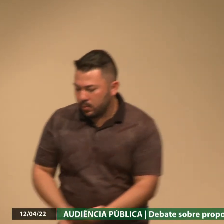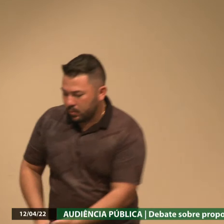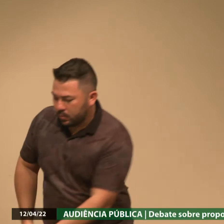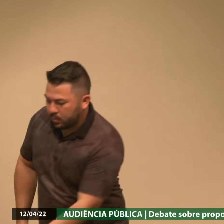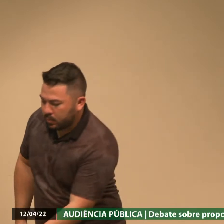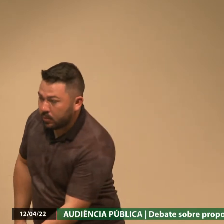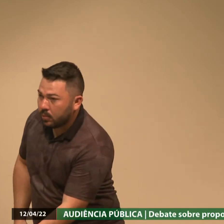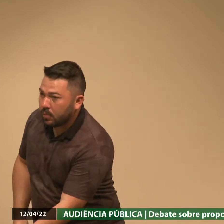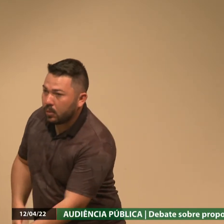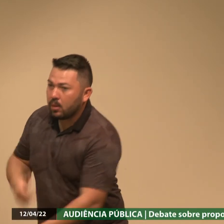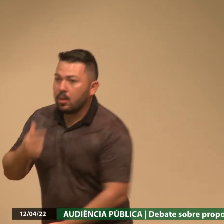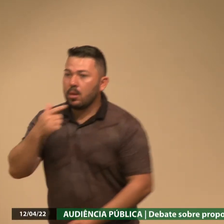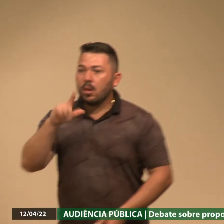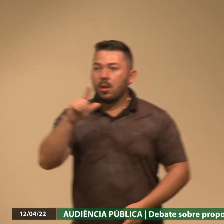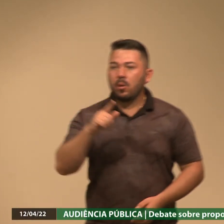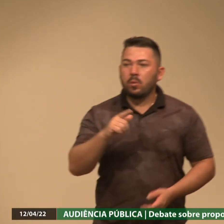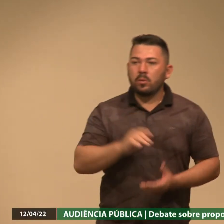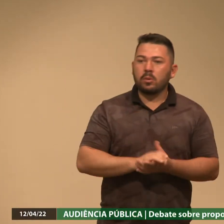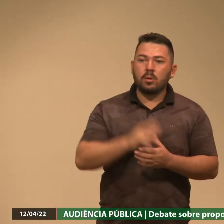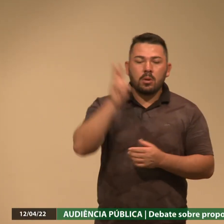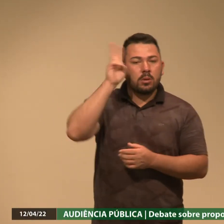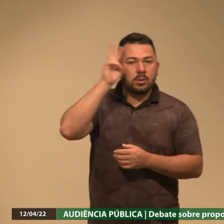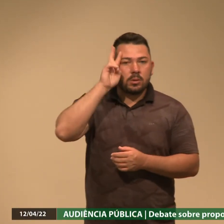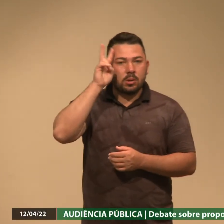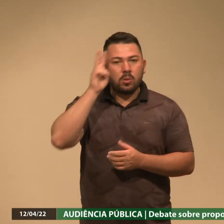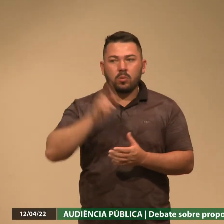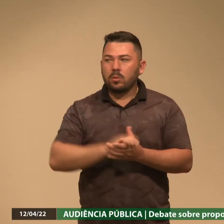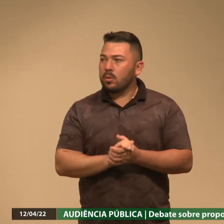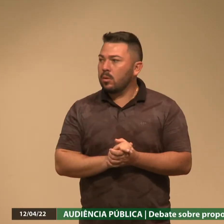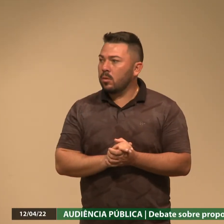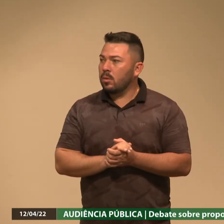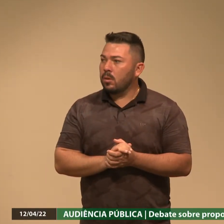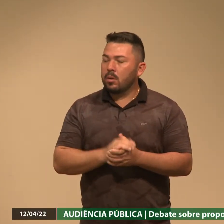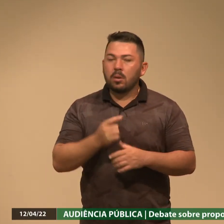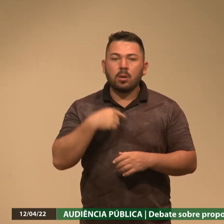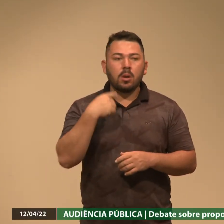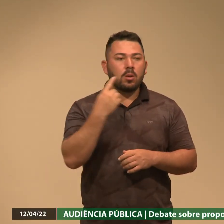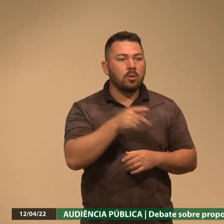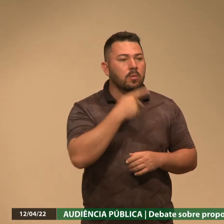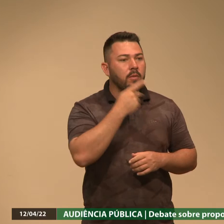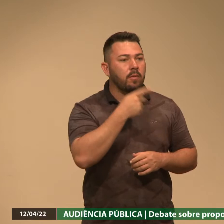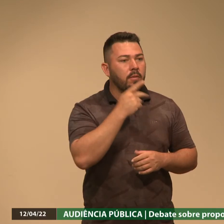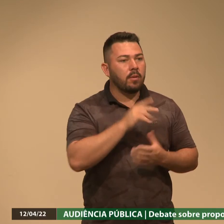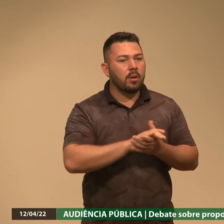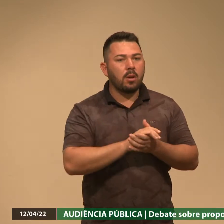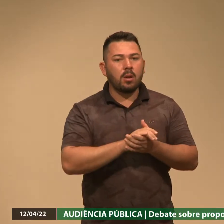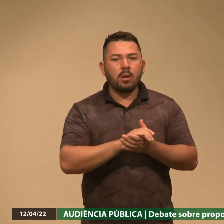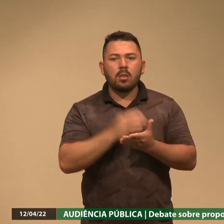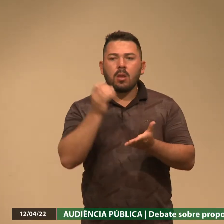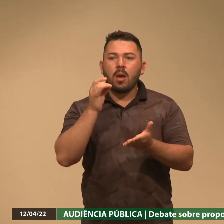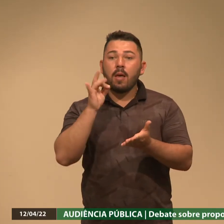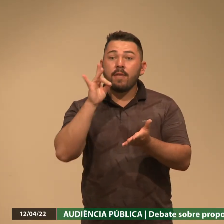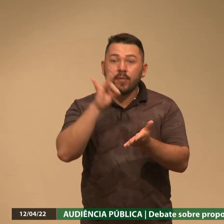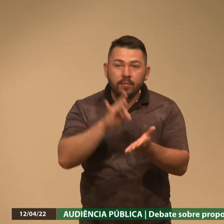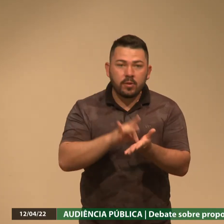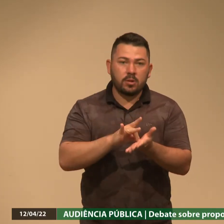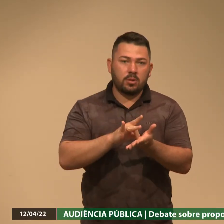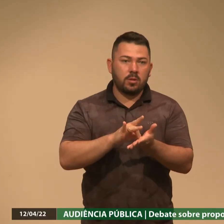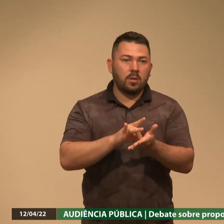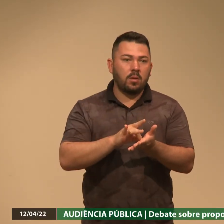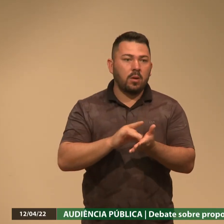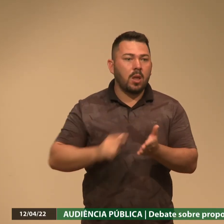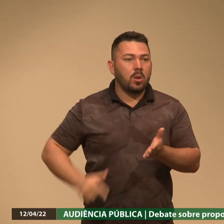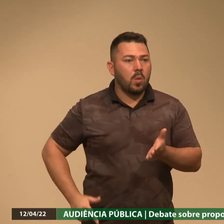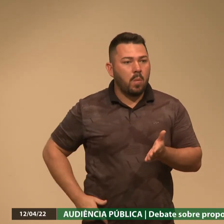na próxima segunda-feira não é isso não o que nós vamos tratar ali da efetiva necessidade do